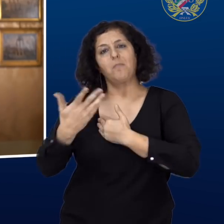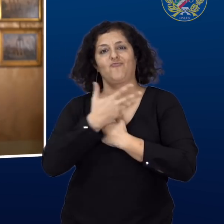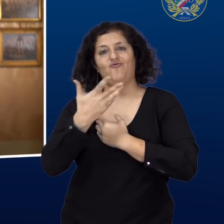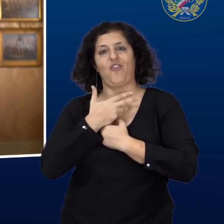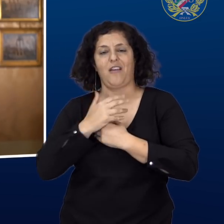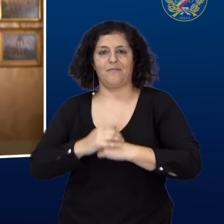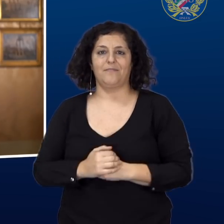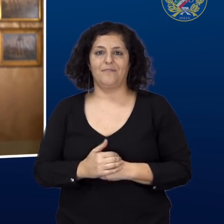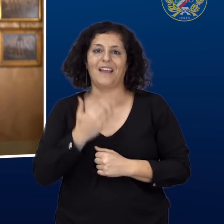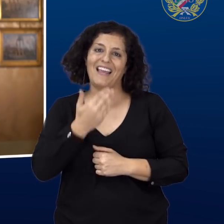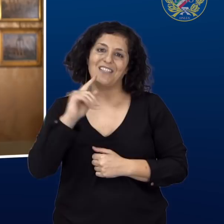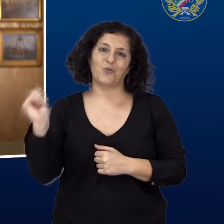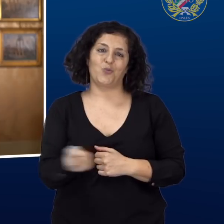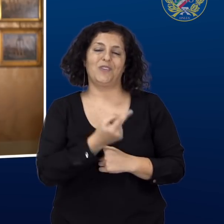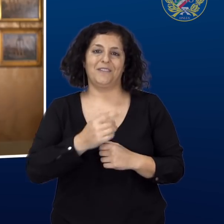Grazie a tutti.